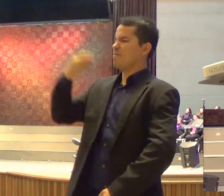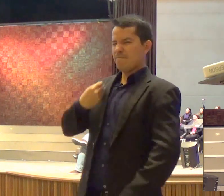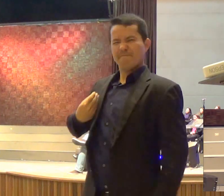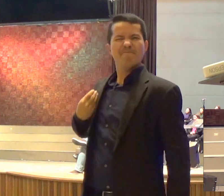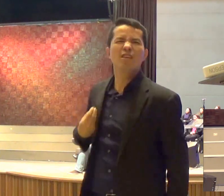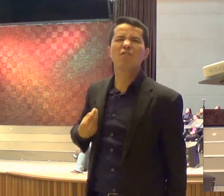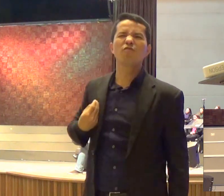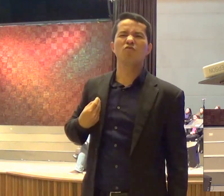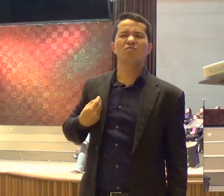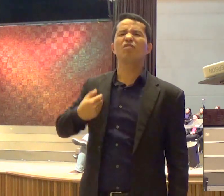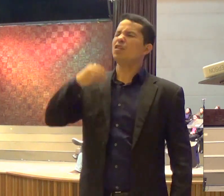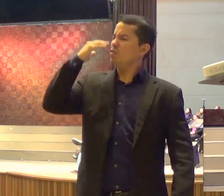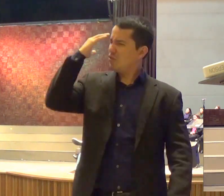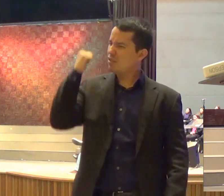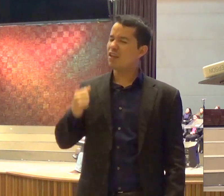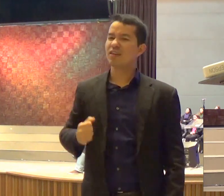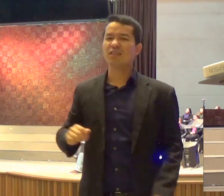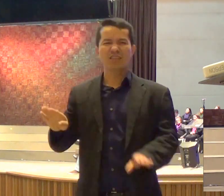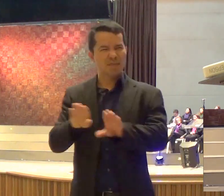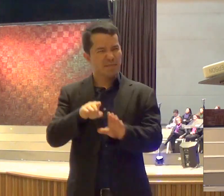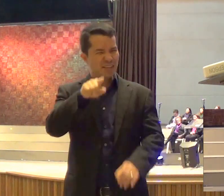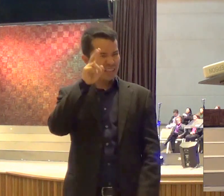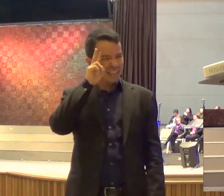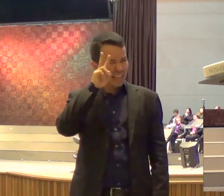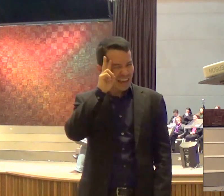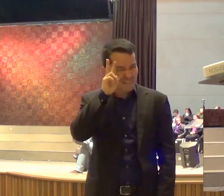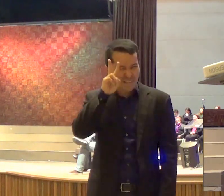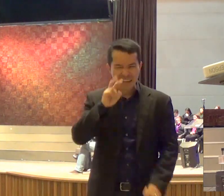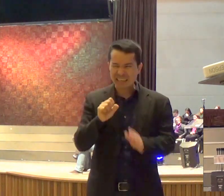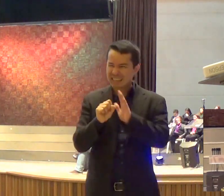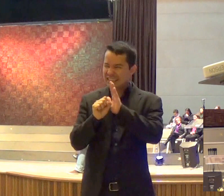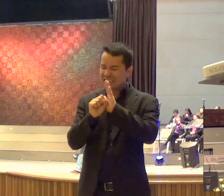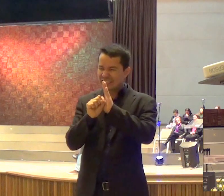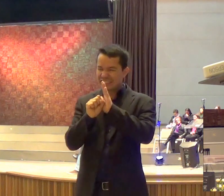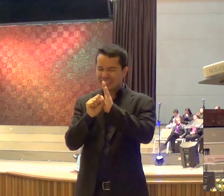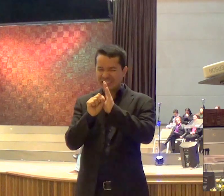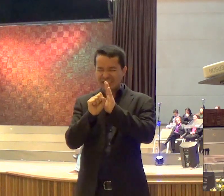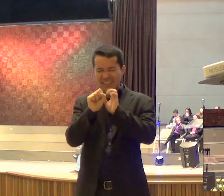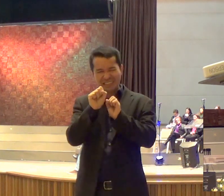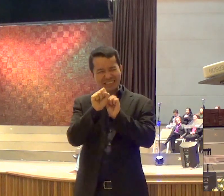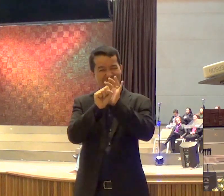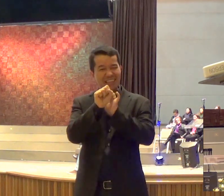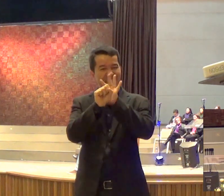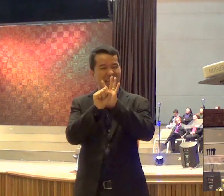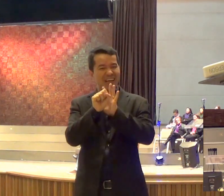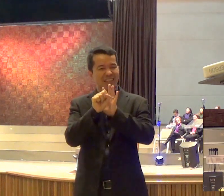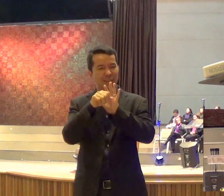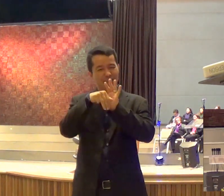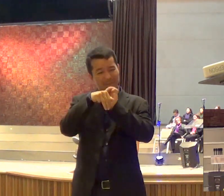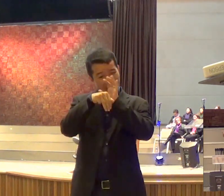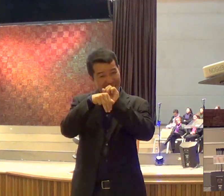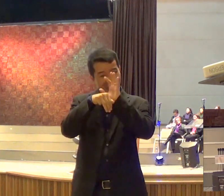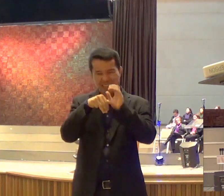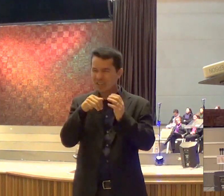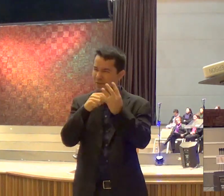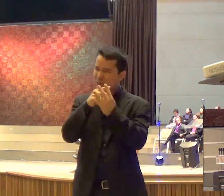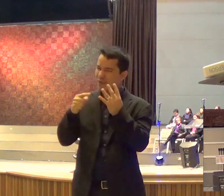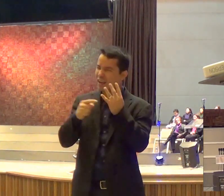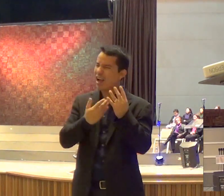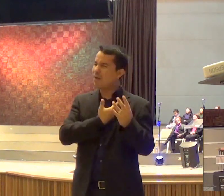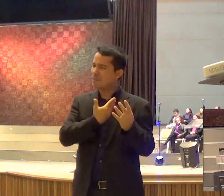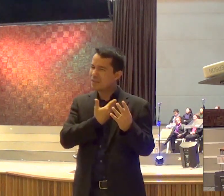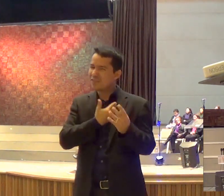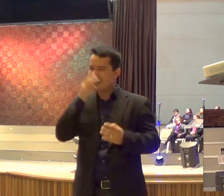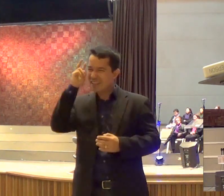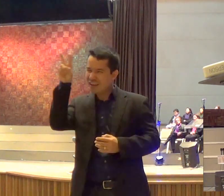a semelhança de Sadraque Mesaque e abdenego que foram lançados na fornalha uma certeza eu tenho o senhor já